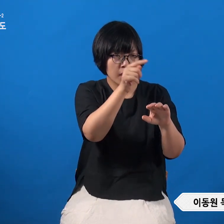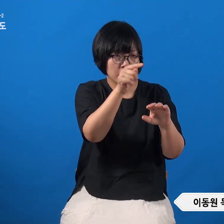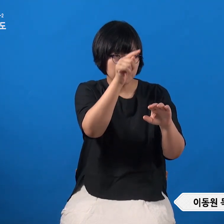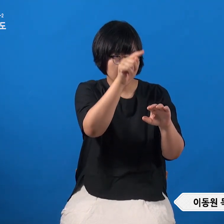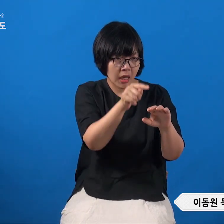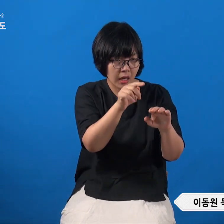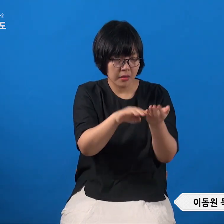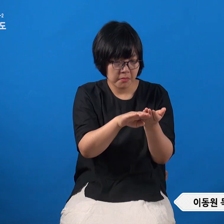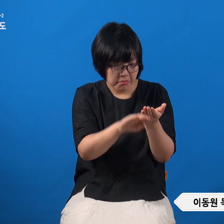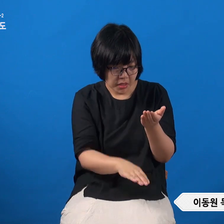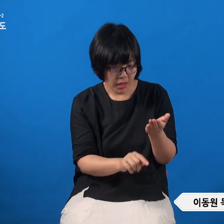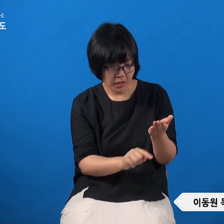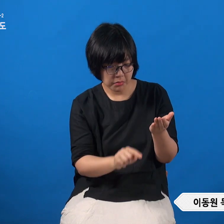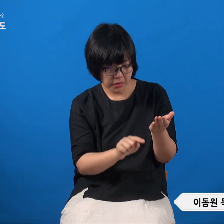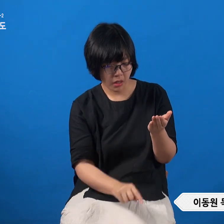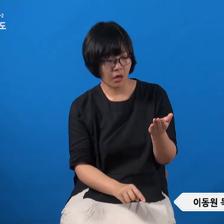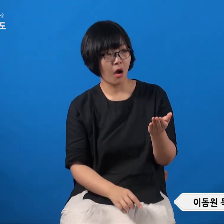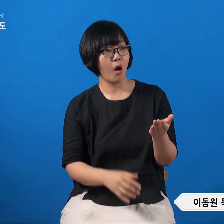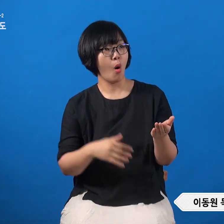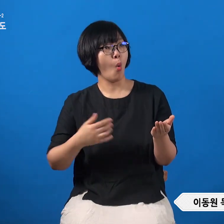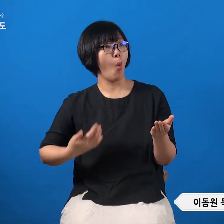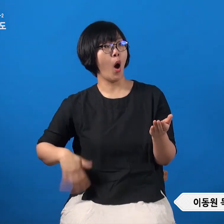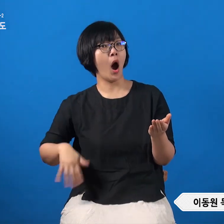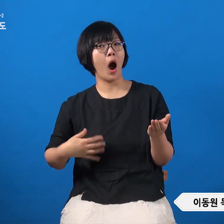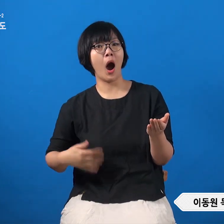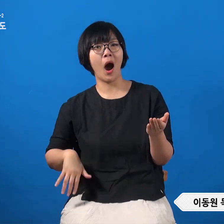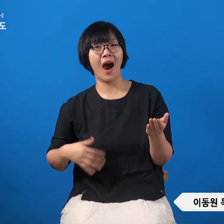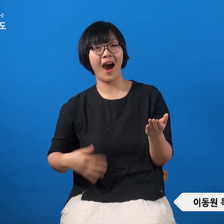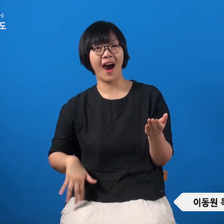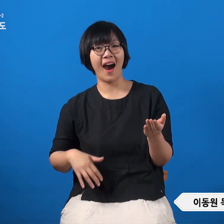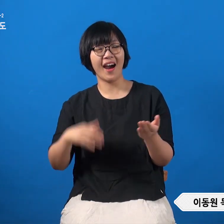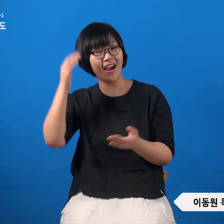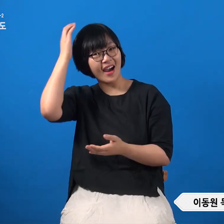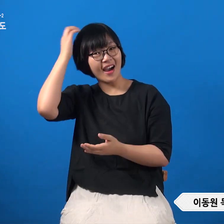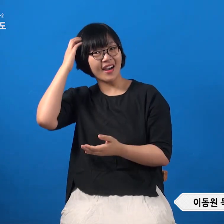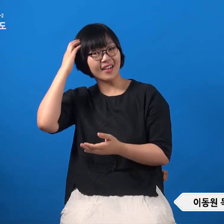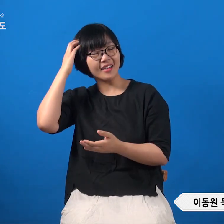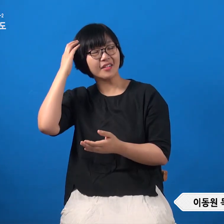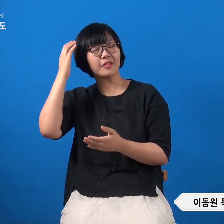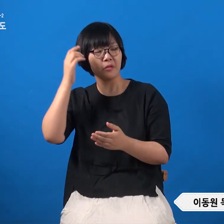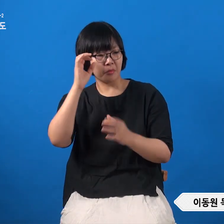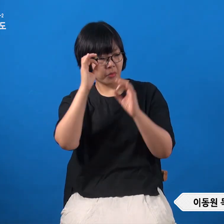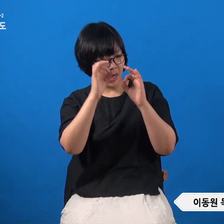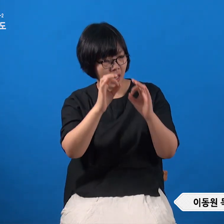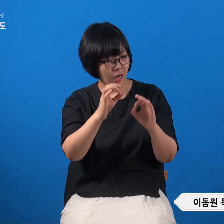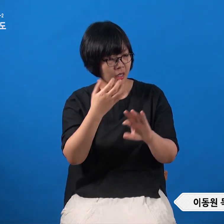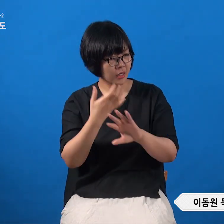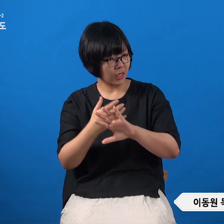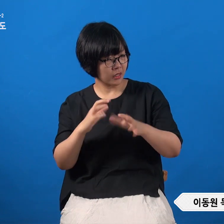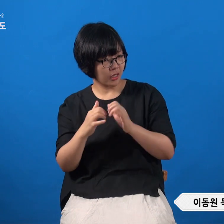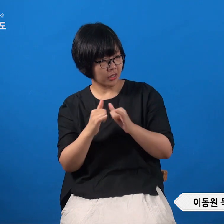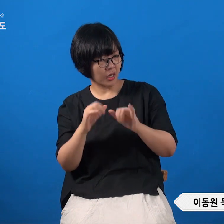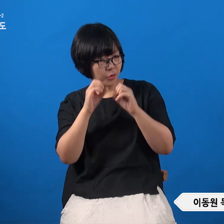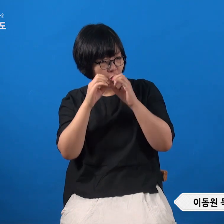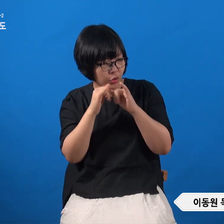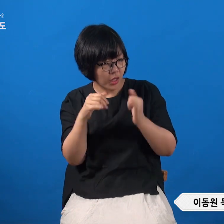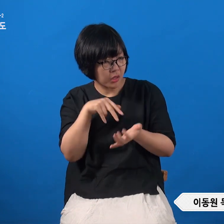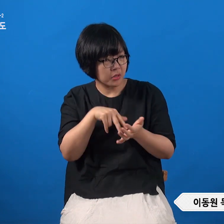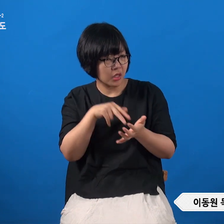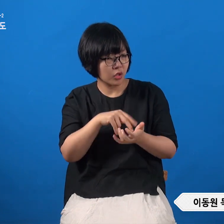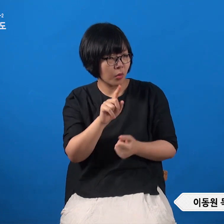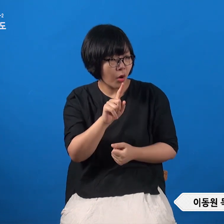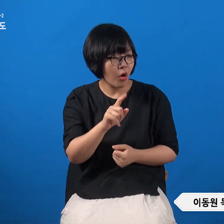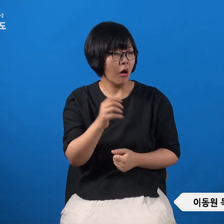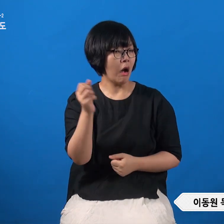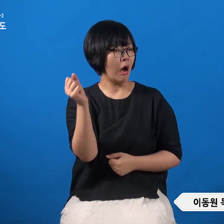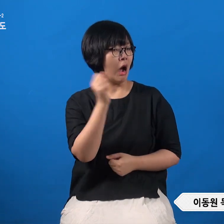있고 아래에 십자가 있고. 보여요? 그러니까 낮이나 밤이나 십자가를